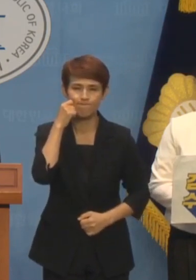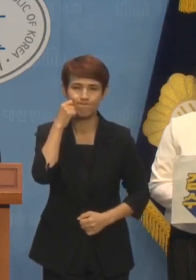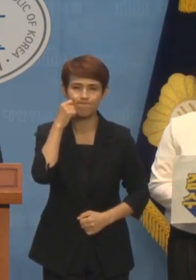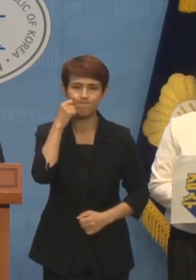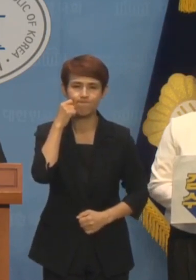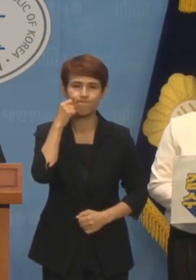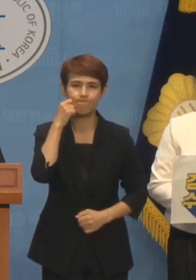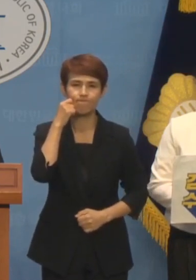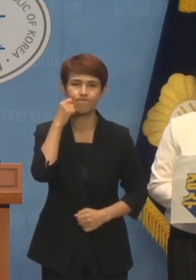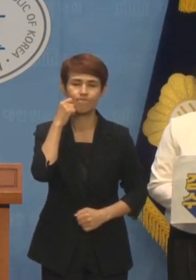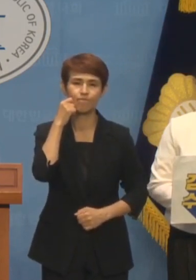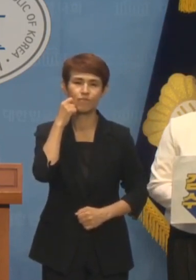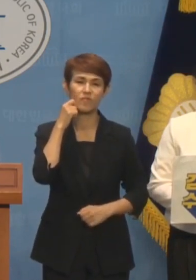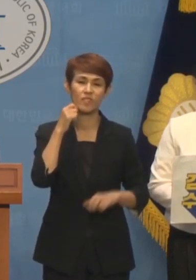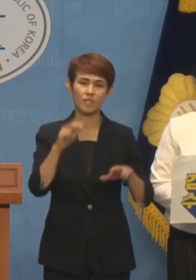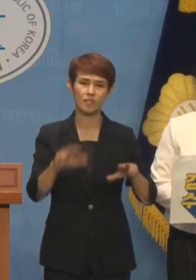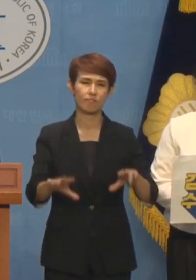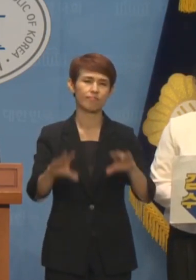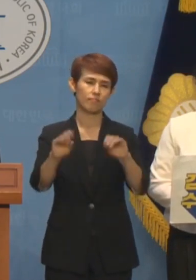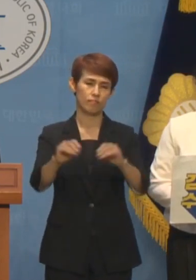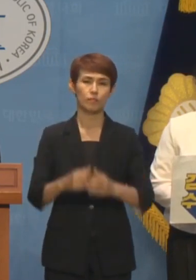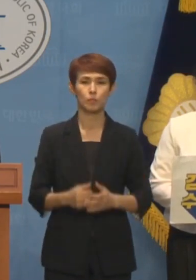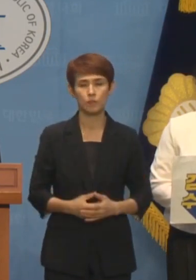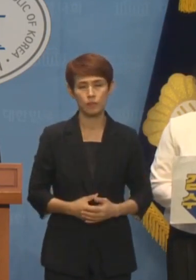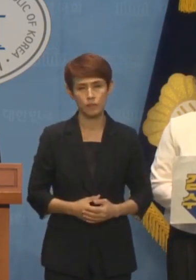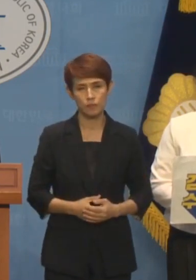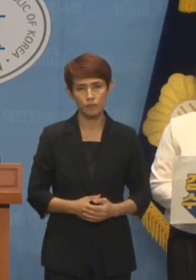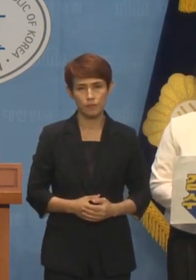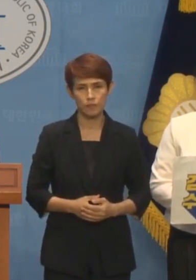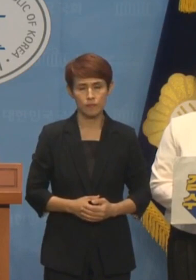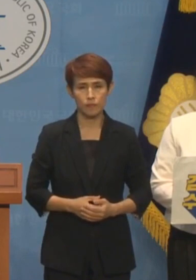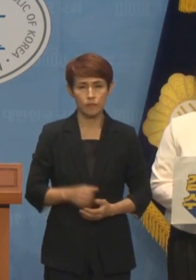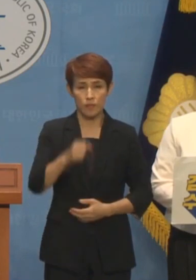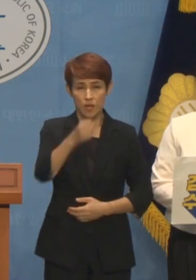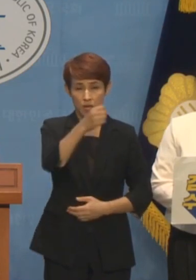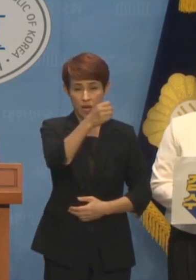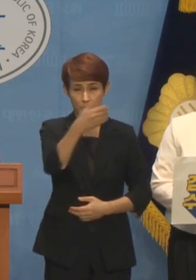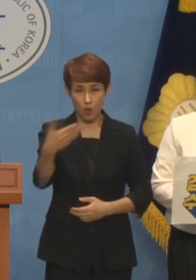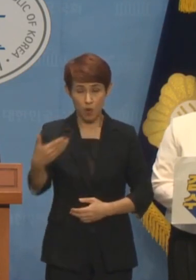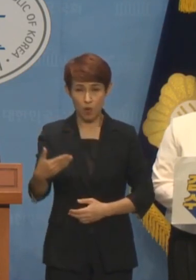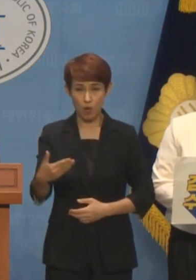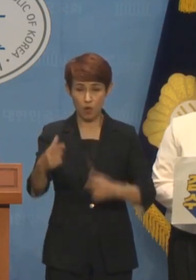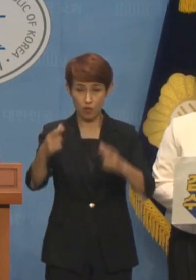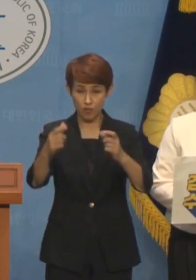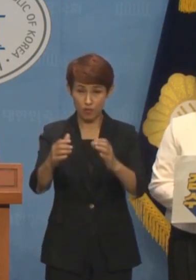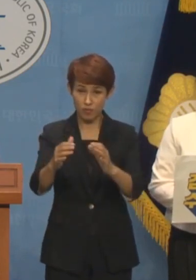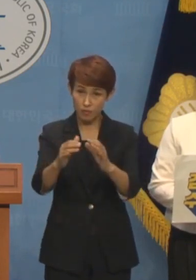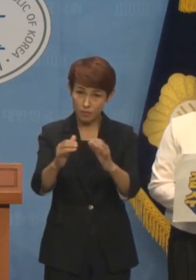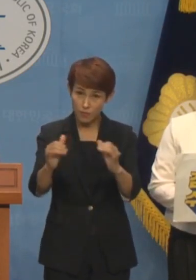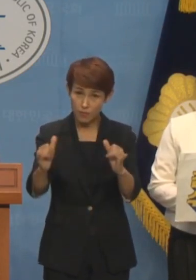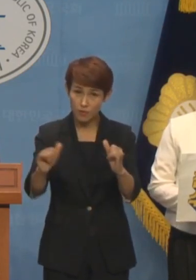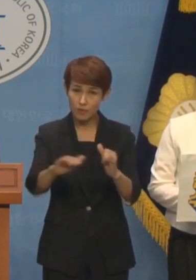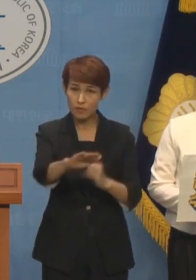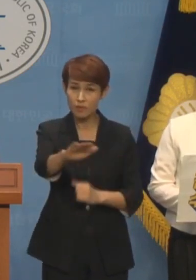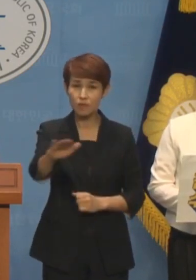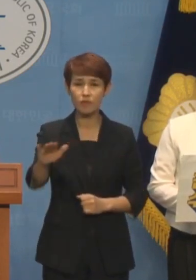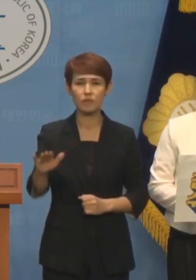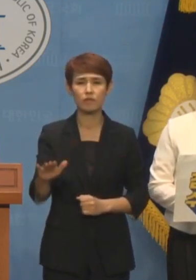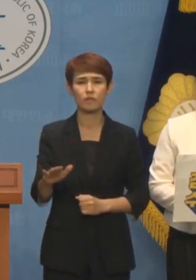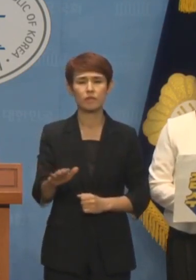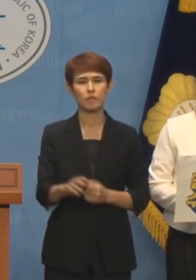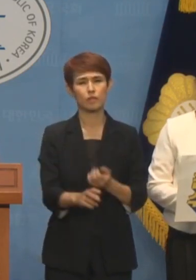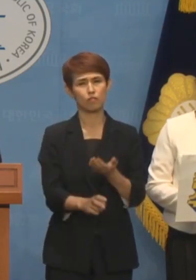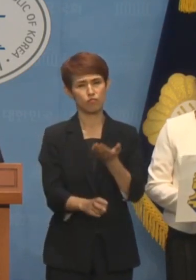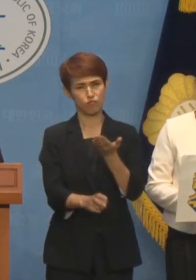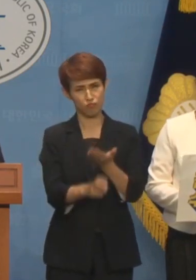못하고 지금 멈춰져 있습니다. 양평 국민들은 이 갑작스러운 불법